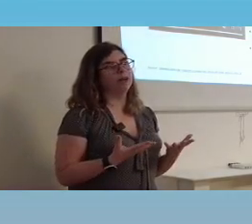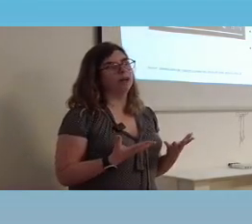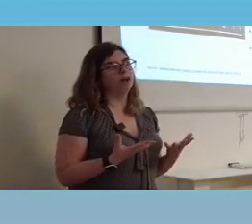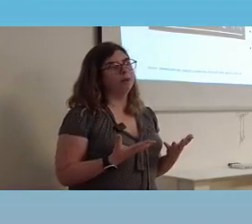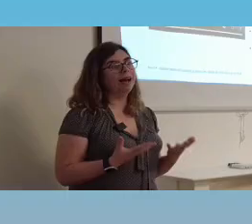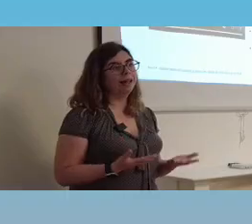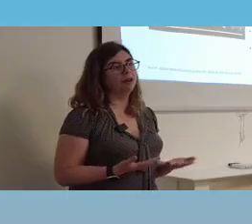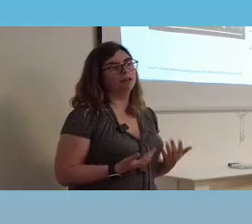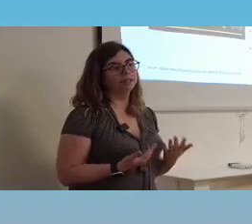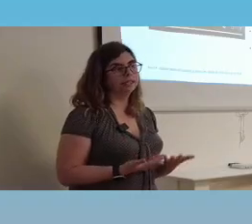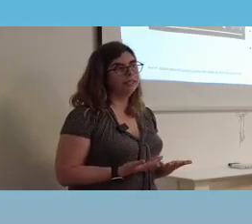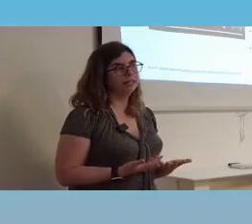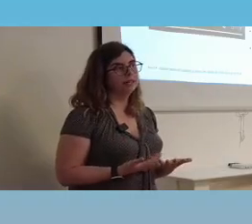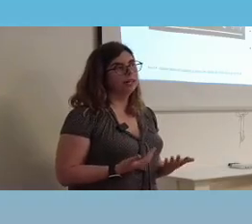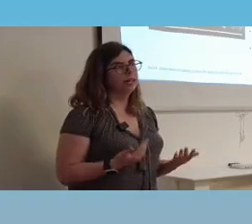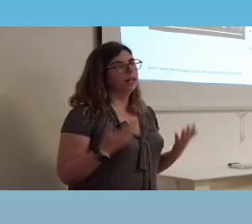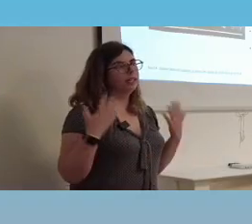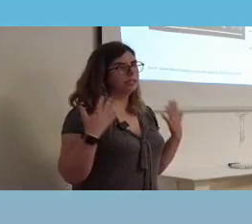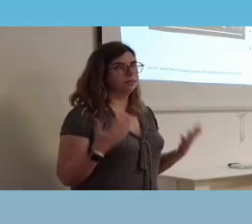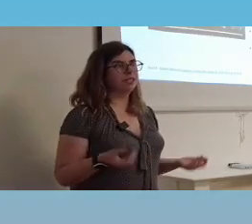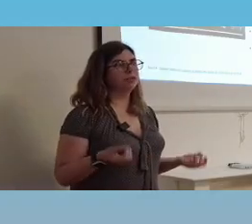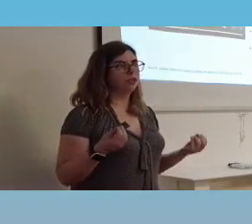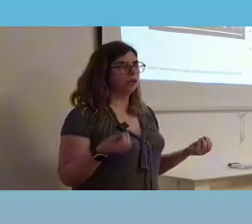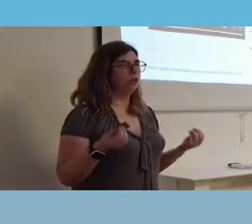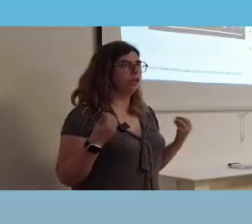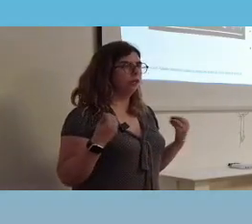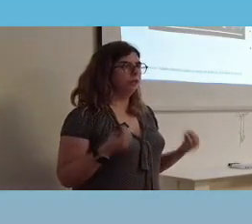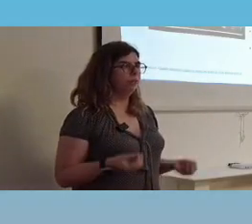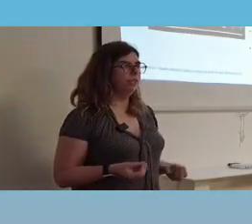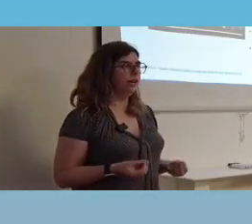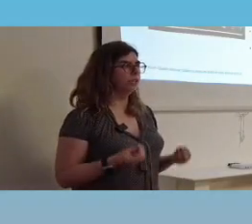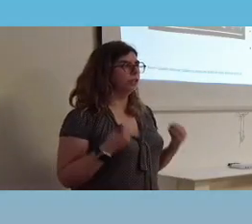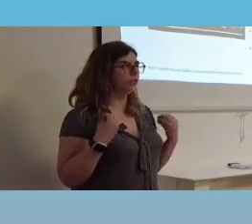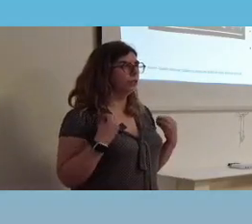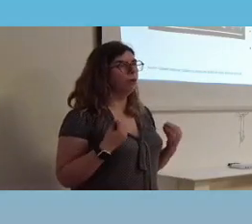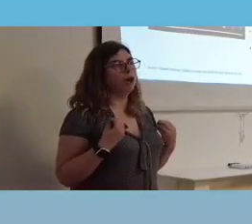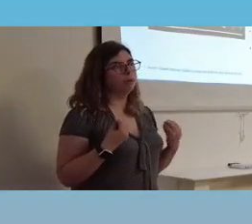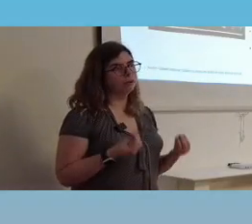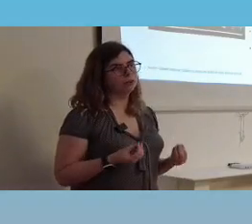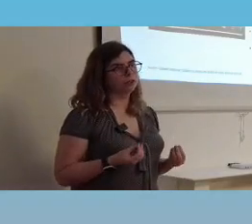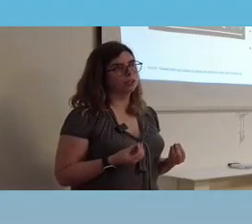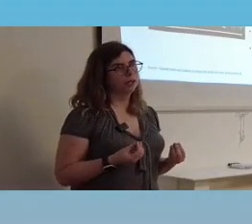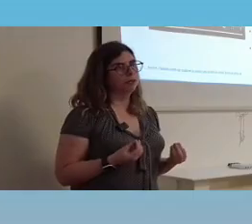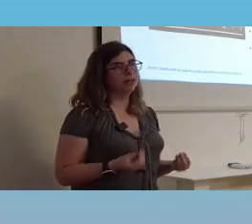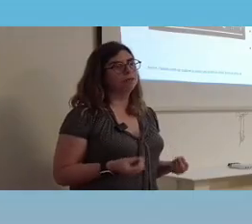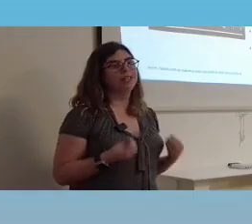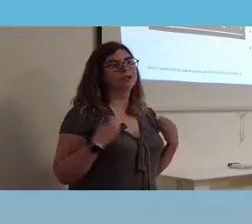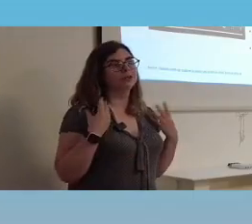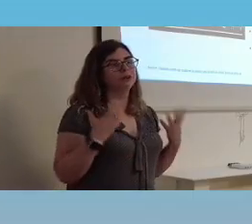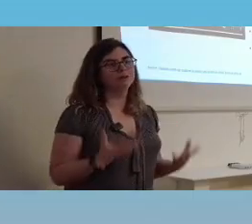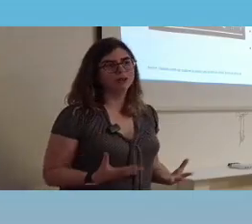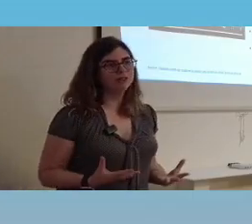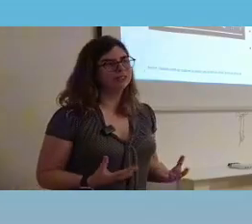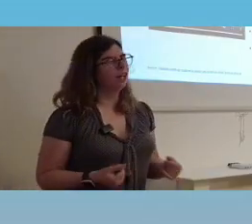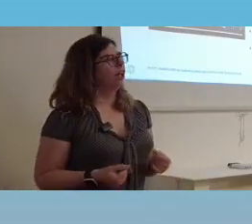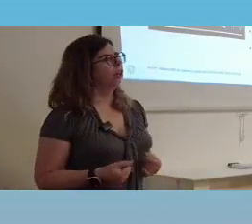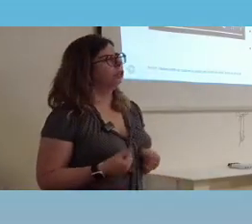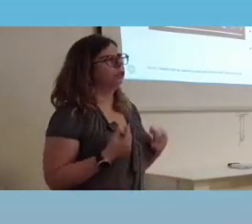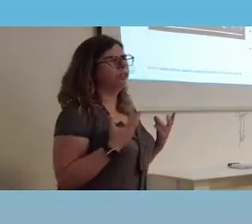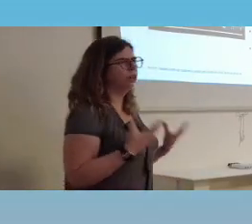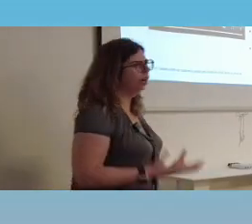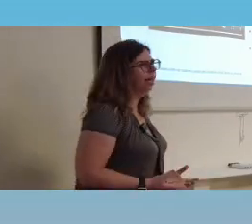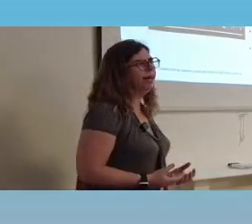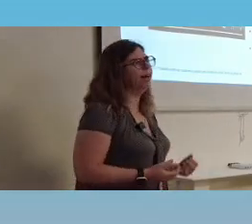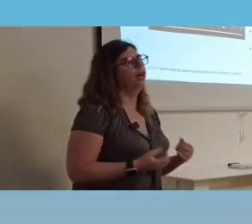on va parler en langue des signes. Les expressions du corps et du visage ont leur importance. On peut dire oui, je suis contente,